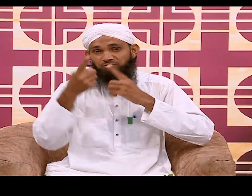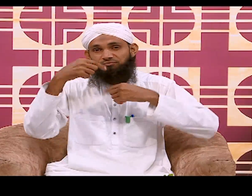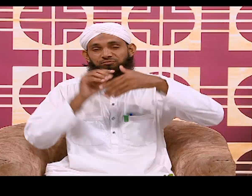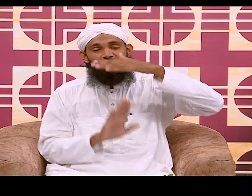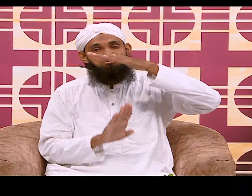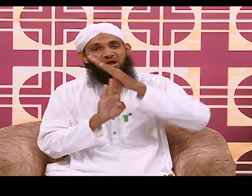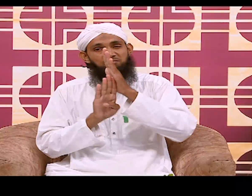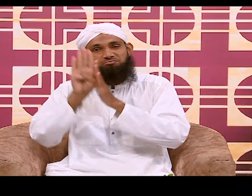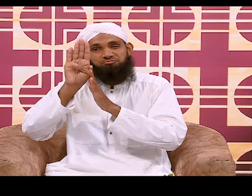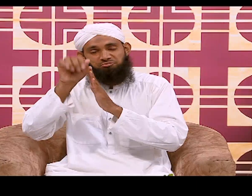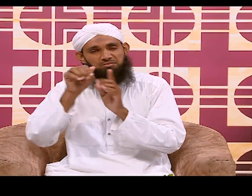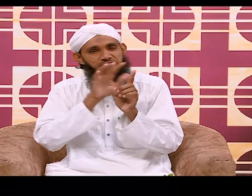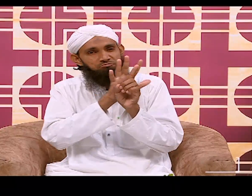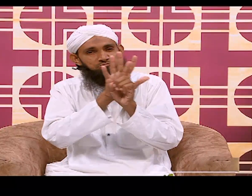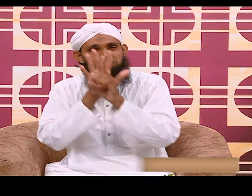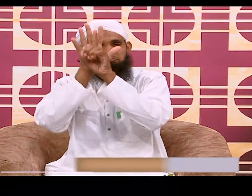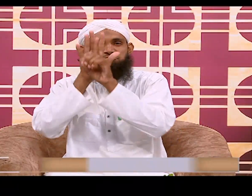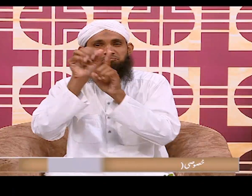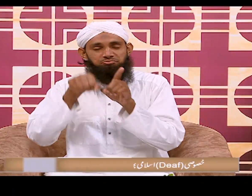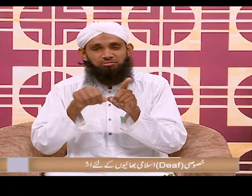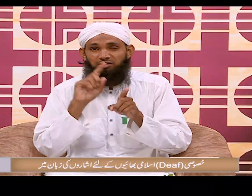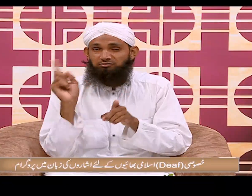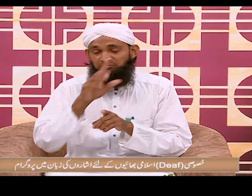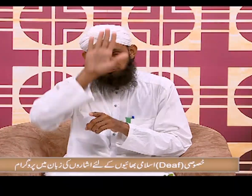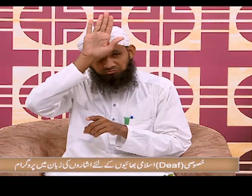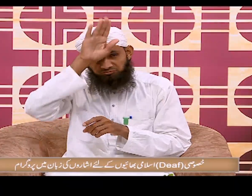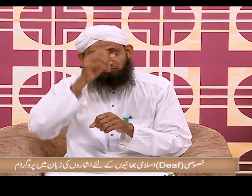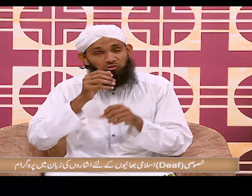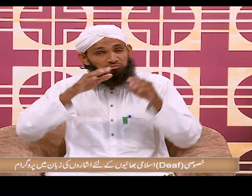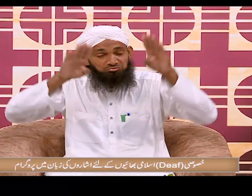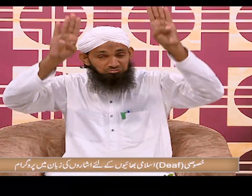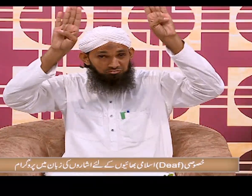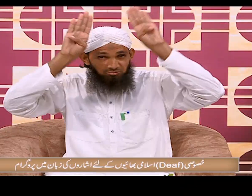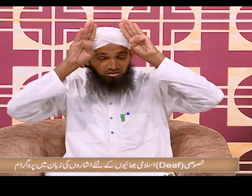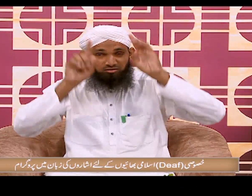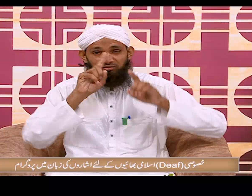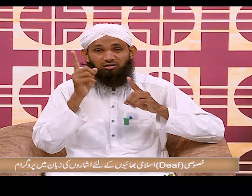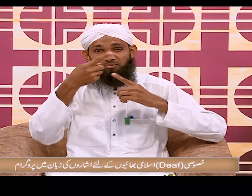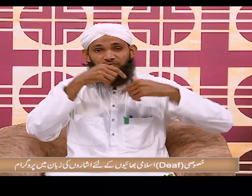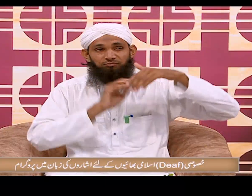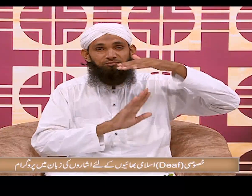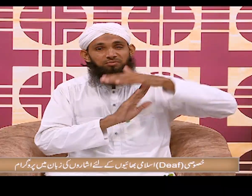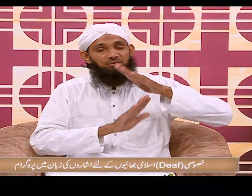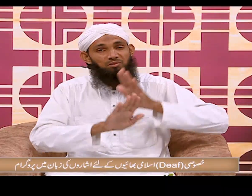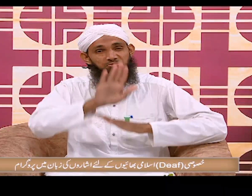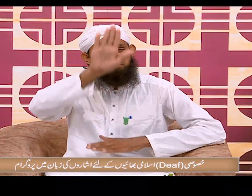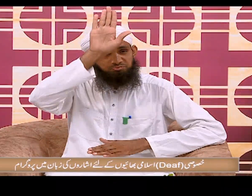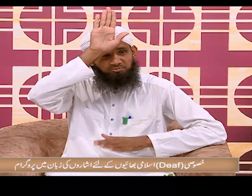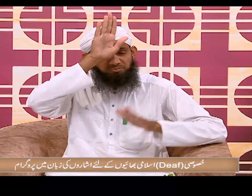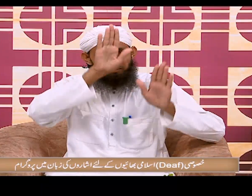ہیں، پیر دستگیر روشن ضمیر ہیں، سلطان الاولیاء ہیں۔ جس طرح آپ رحمت اللہ